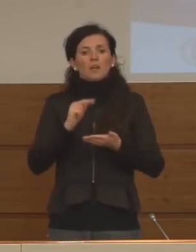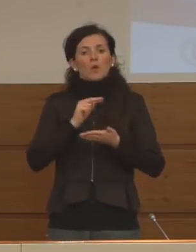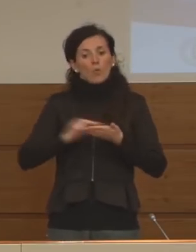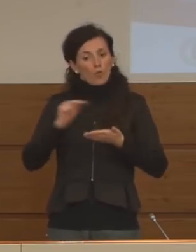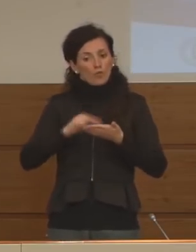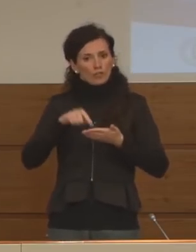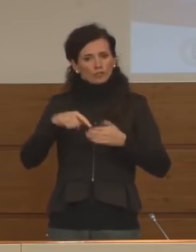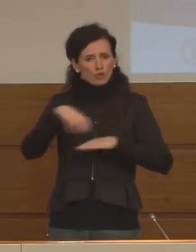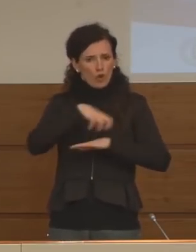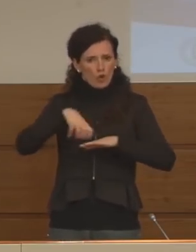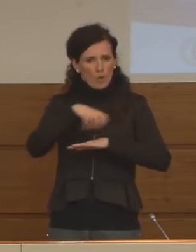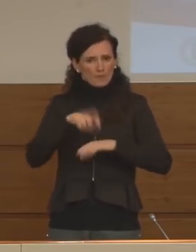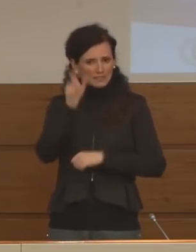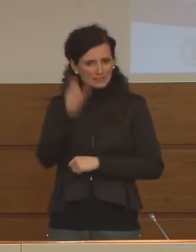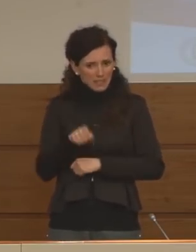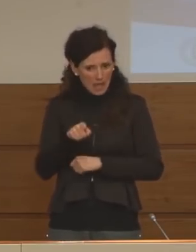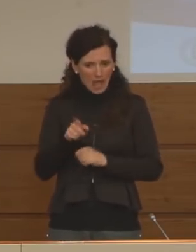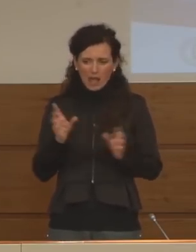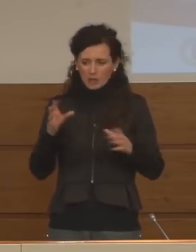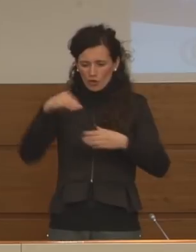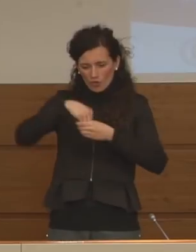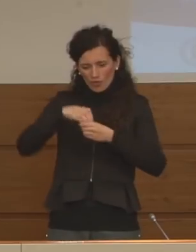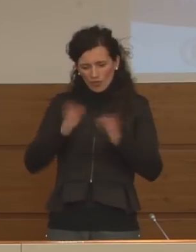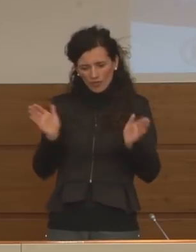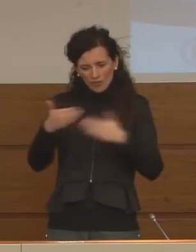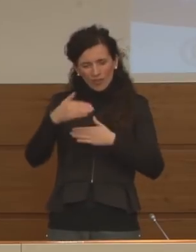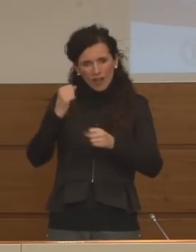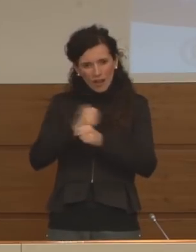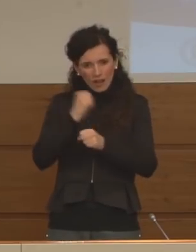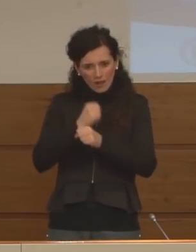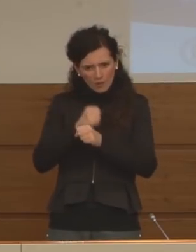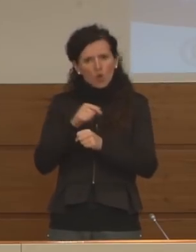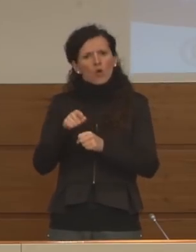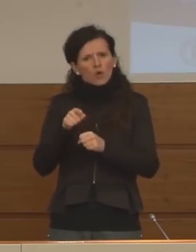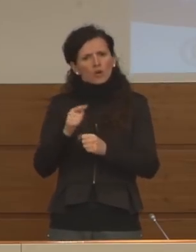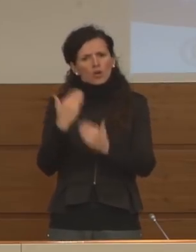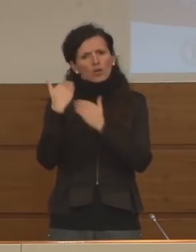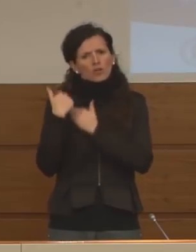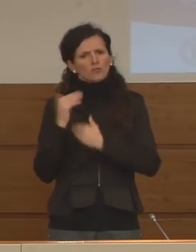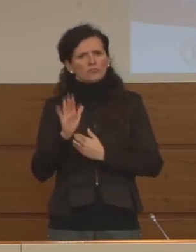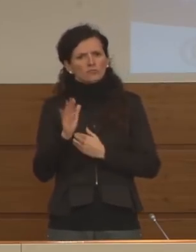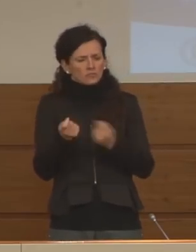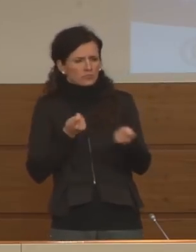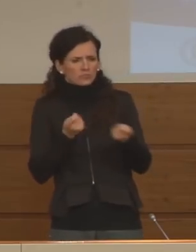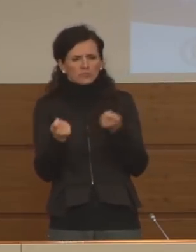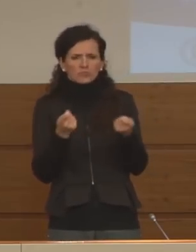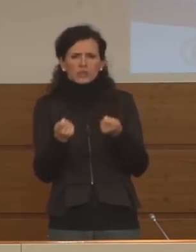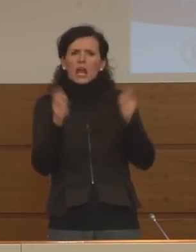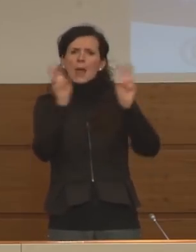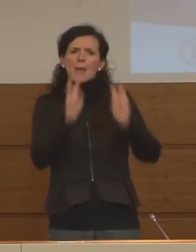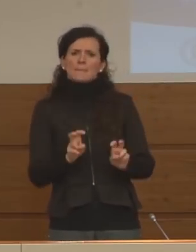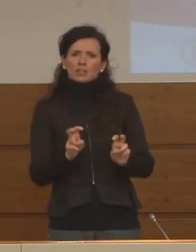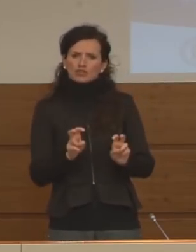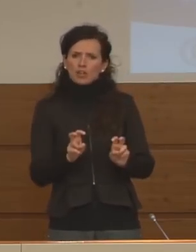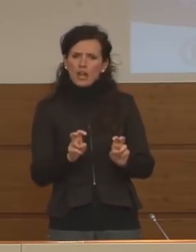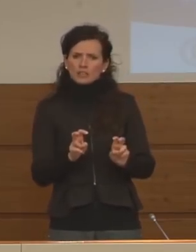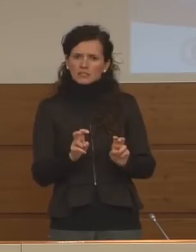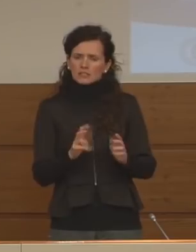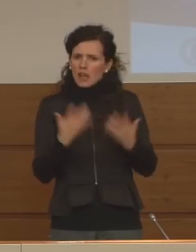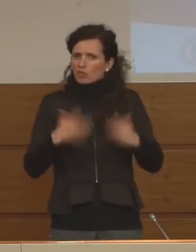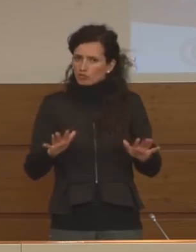gestiscono questo aspetto importante della emergenza il resto